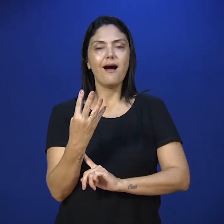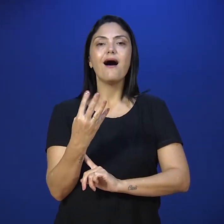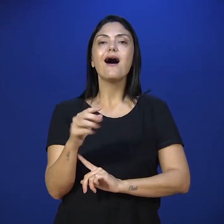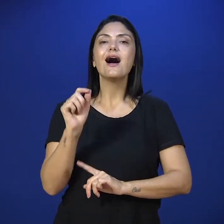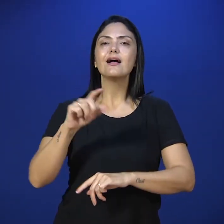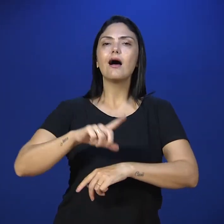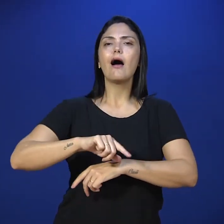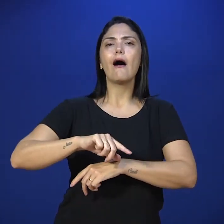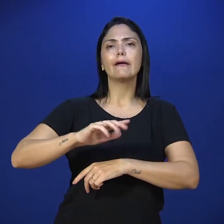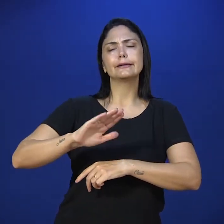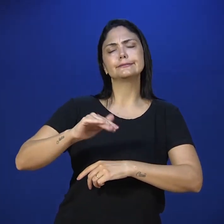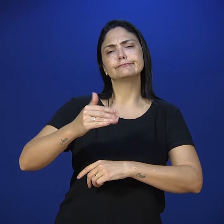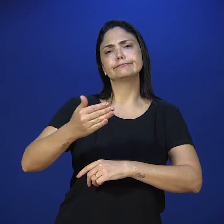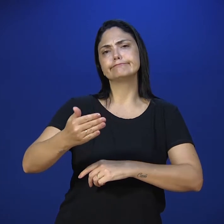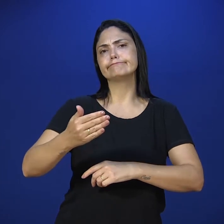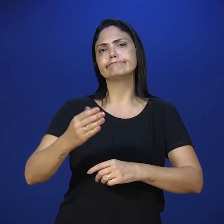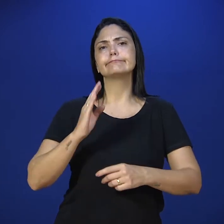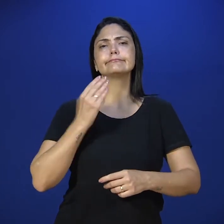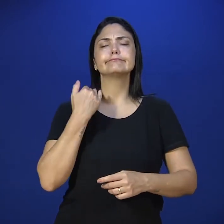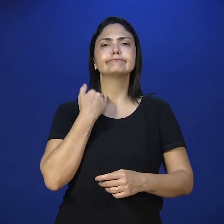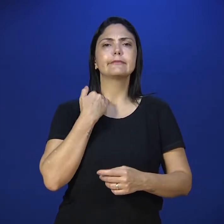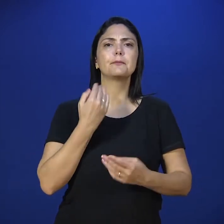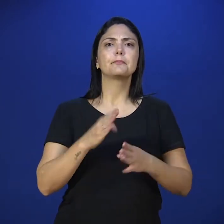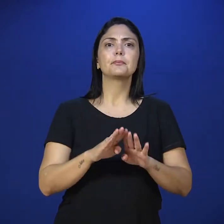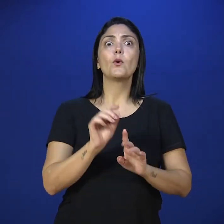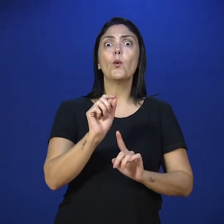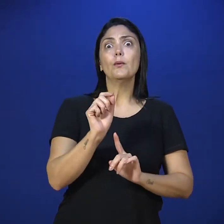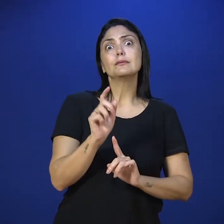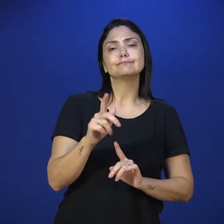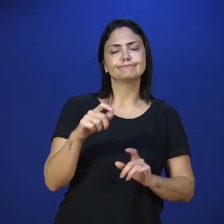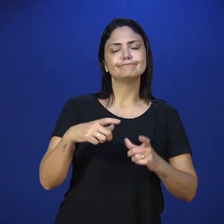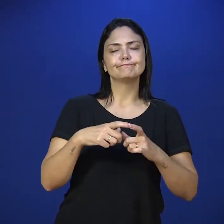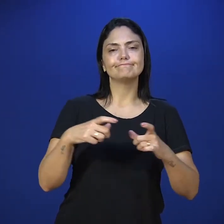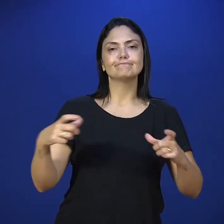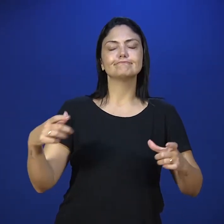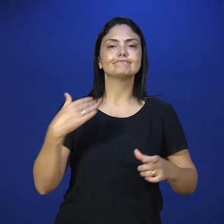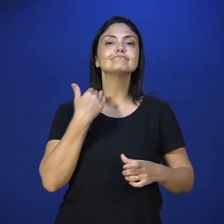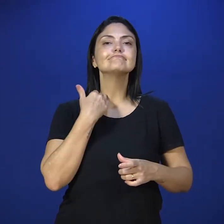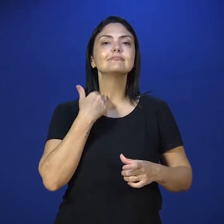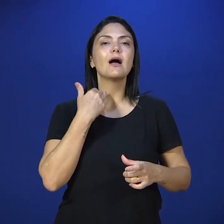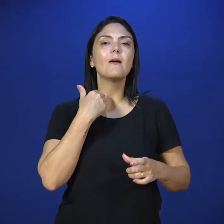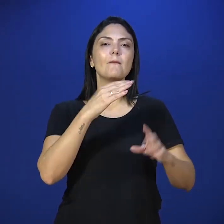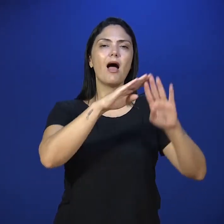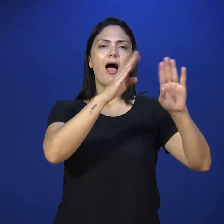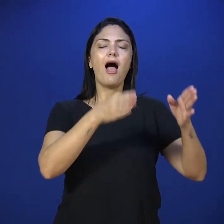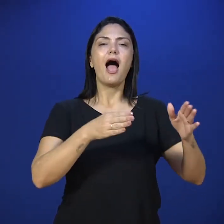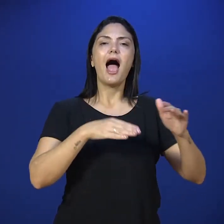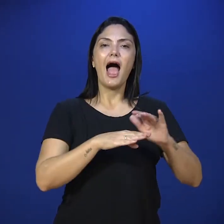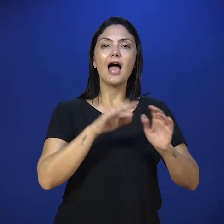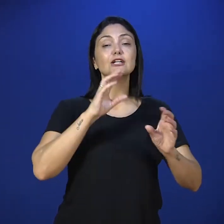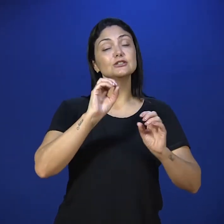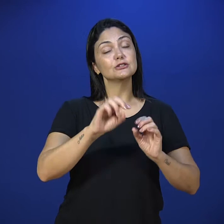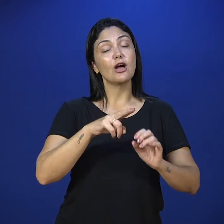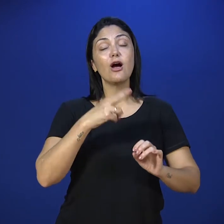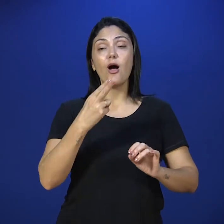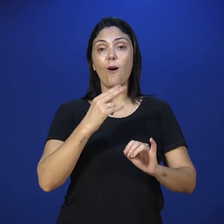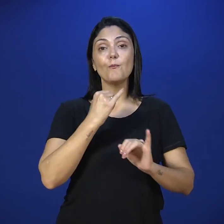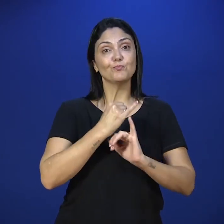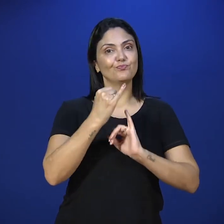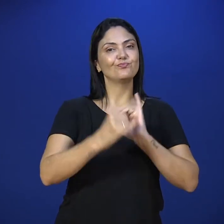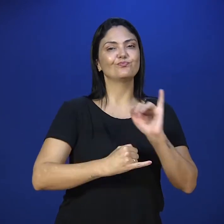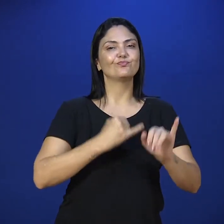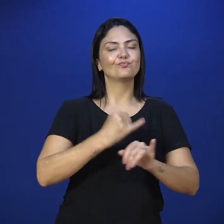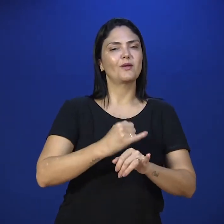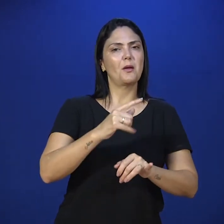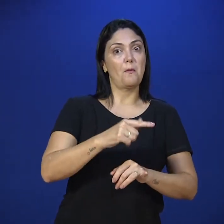de funcionamento bancário, deverá efetuar o pagamento do boleto nos caixas eletrônicos ou na Internet Bank